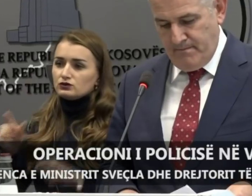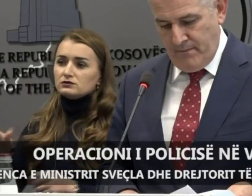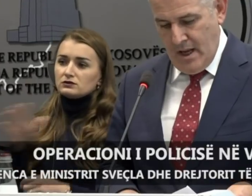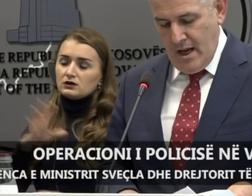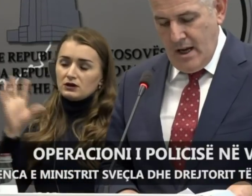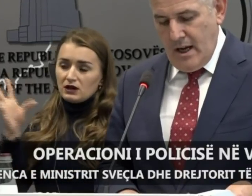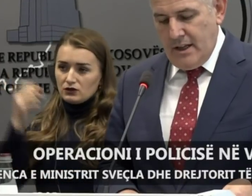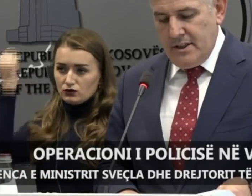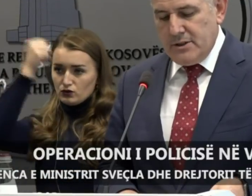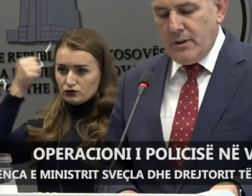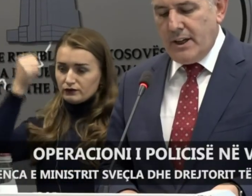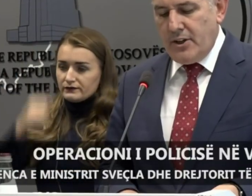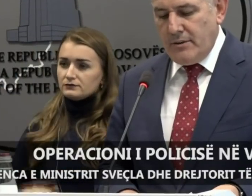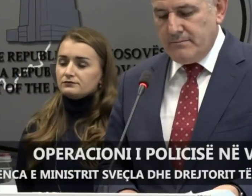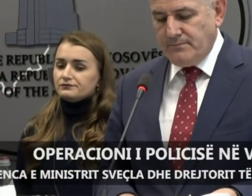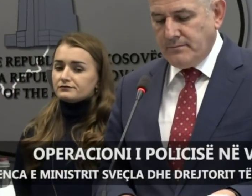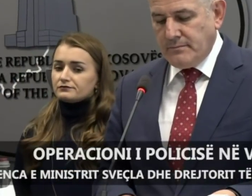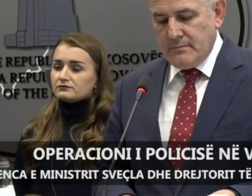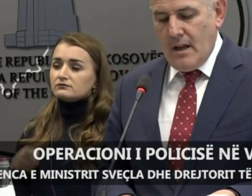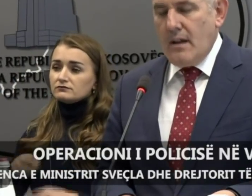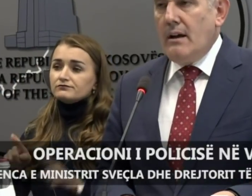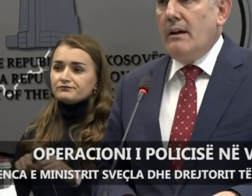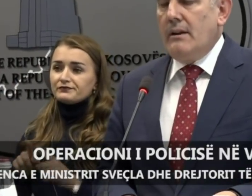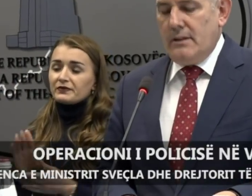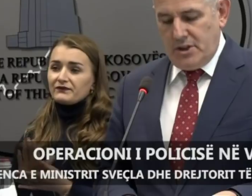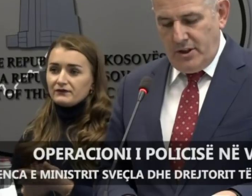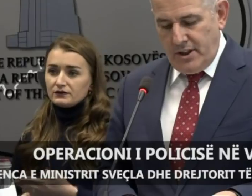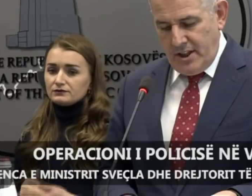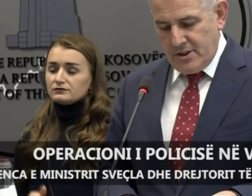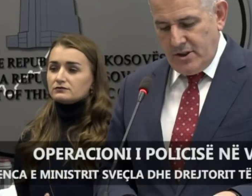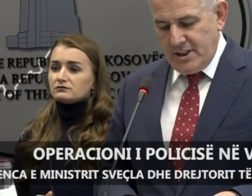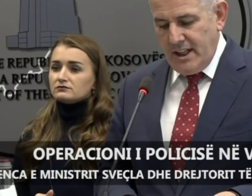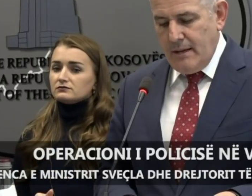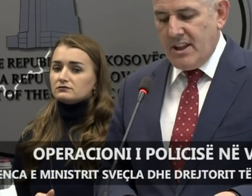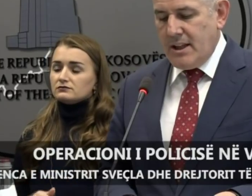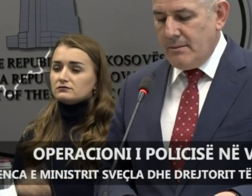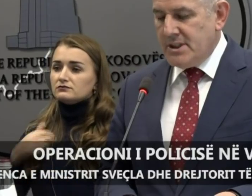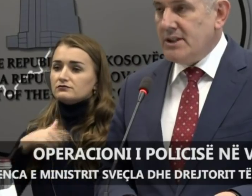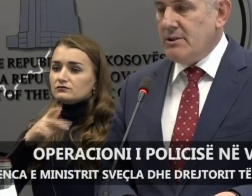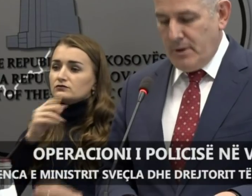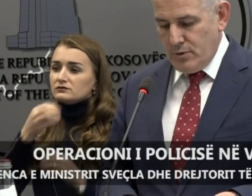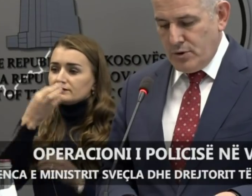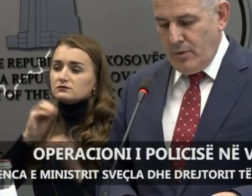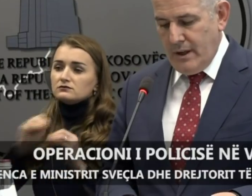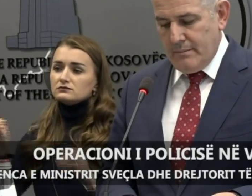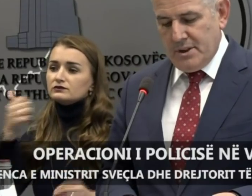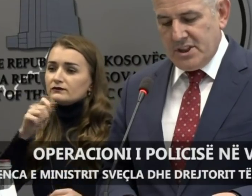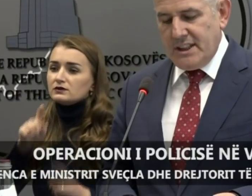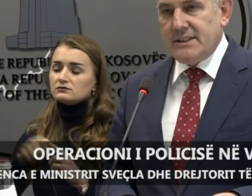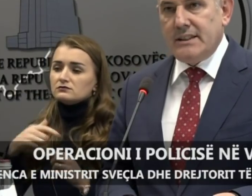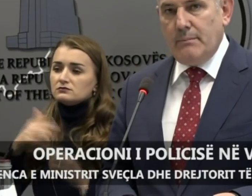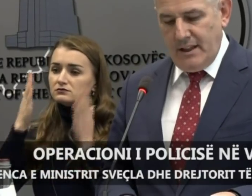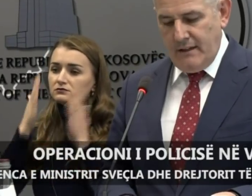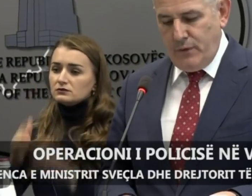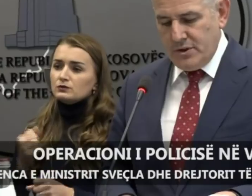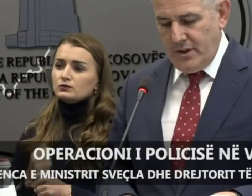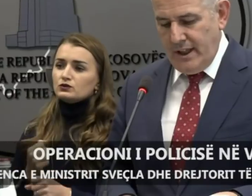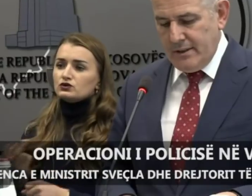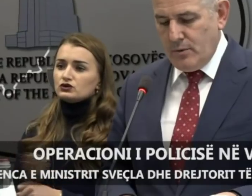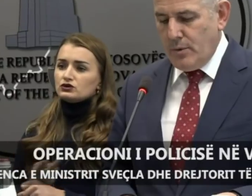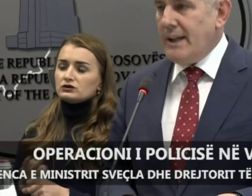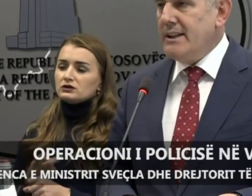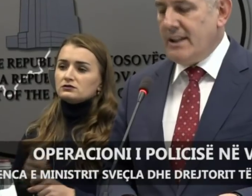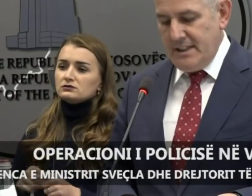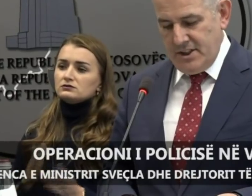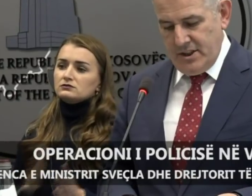Kosovës. Nisur nga kjo, dëshiroj të theksoj se ne jemi thelbësisht përkushtuar për shtet stabil dhe